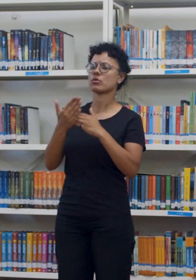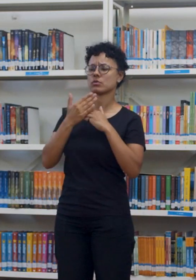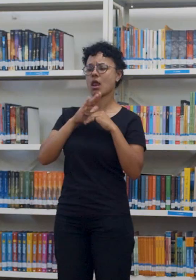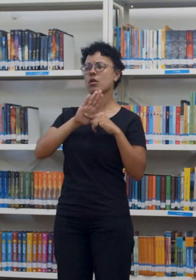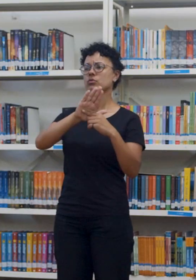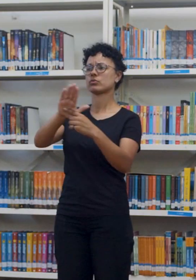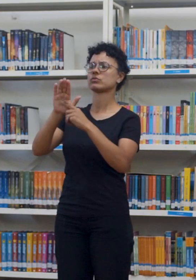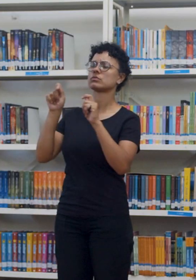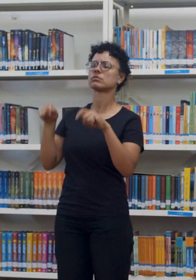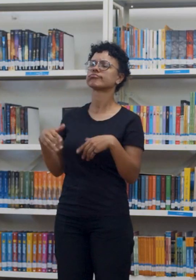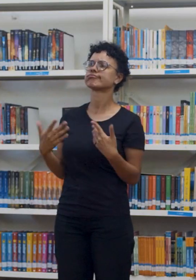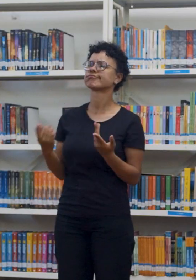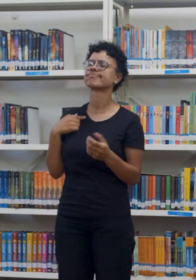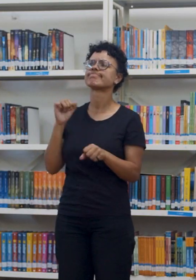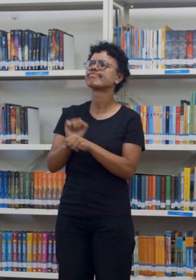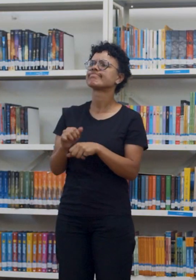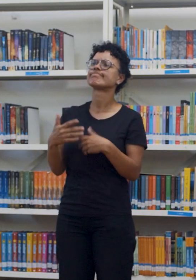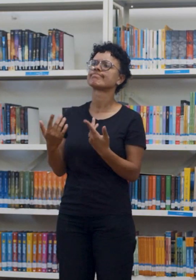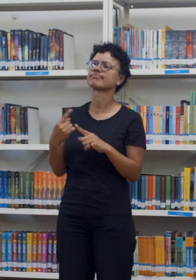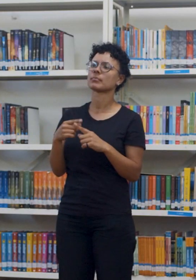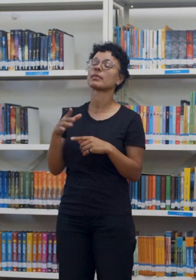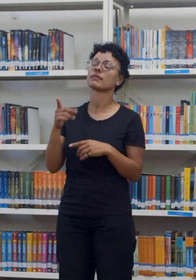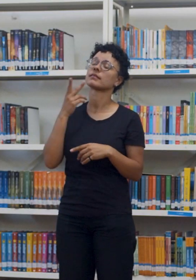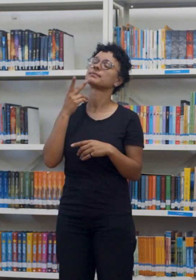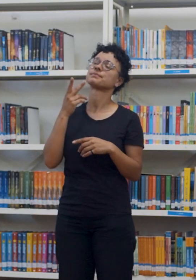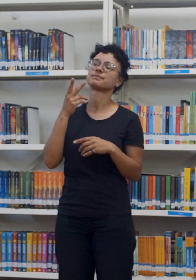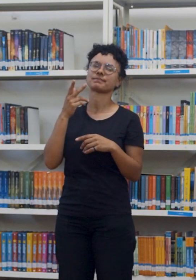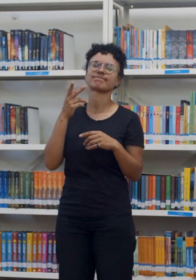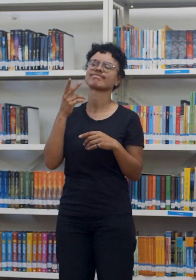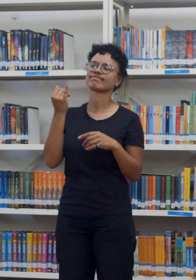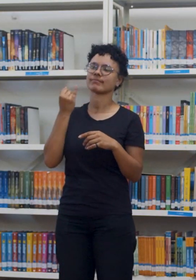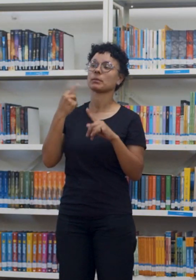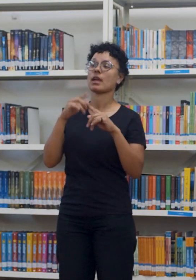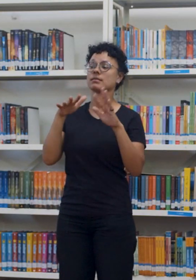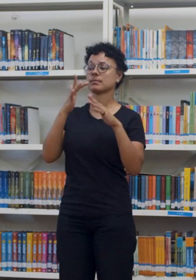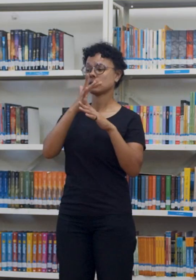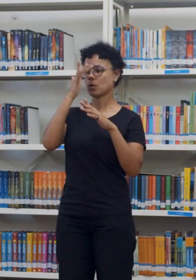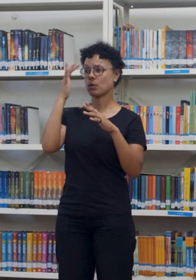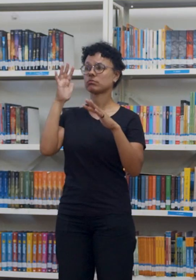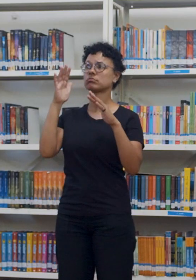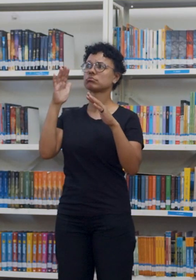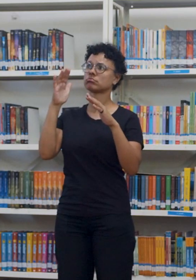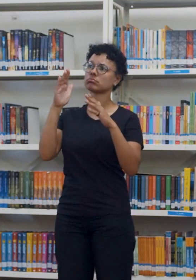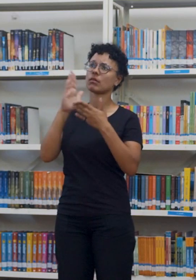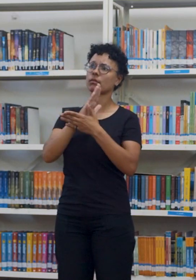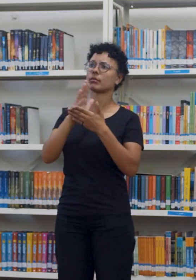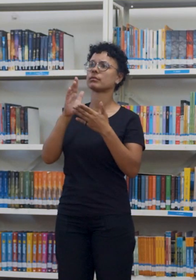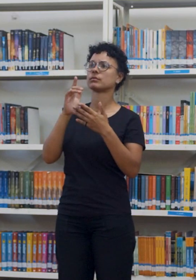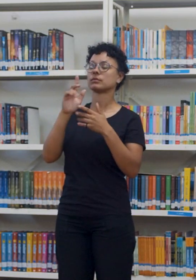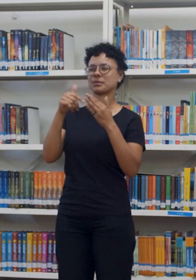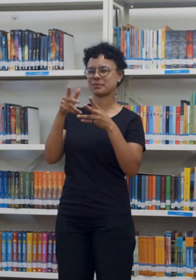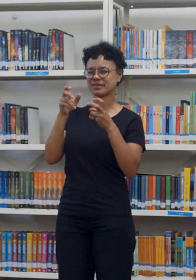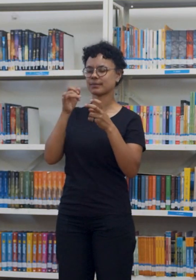o outro, o próximo? É uma coisa muito importante, porque quando a gente consegue, e isso é uma coisa que vocês vão